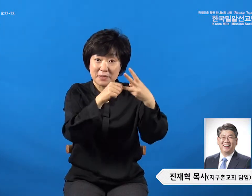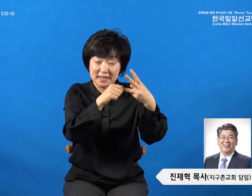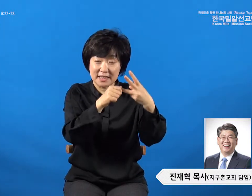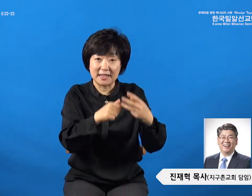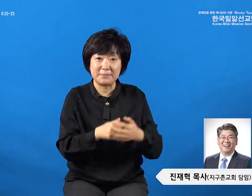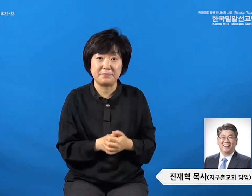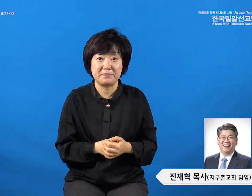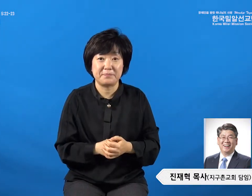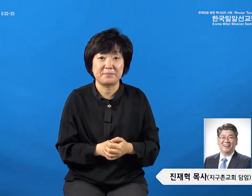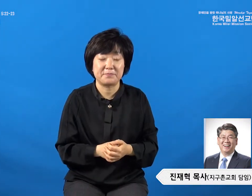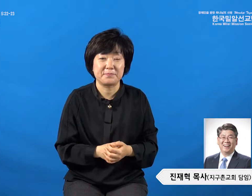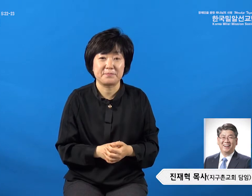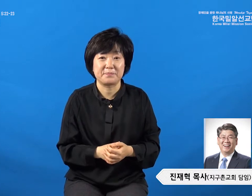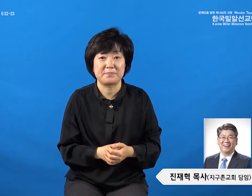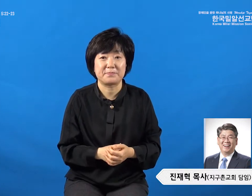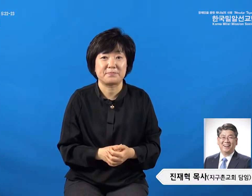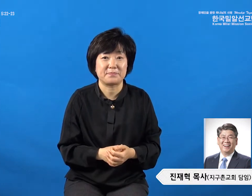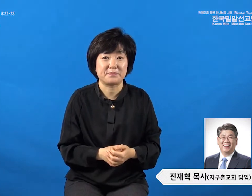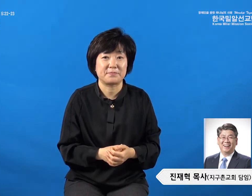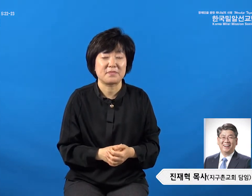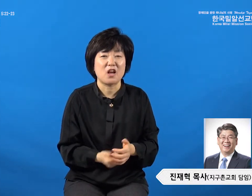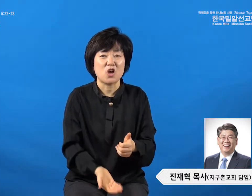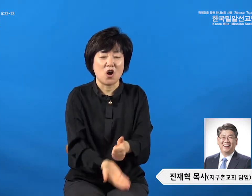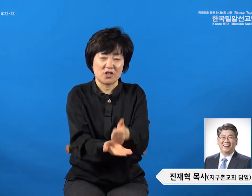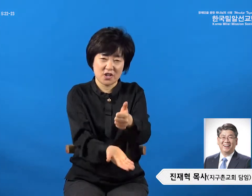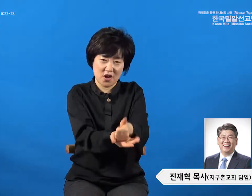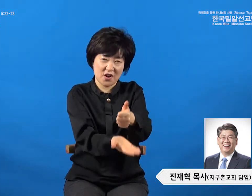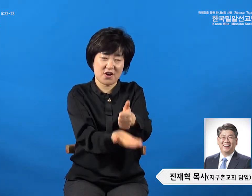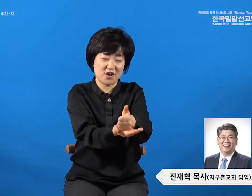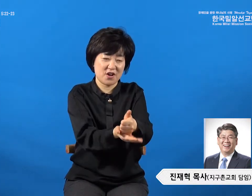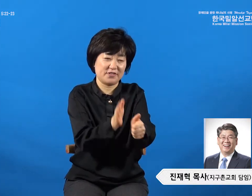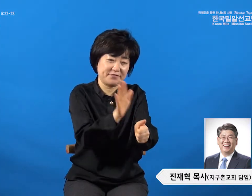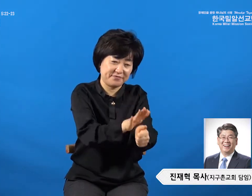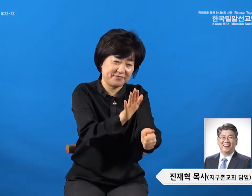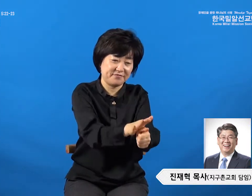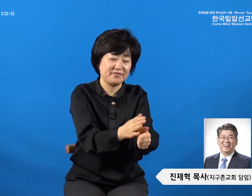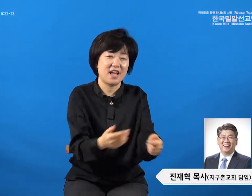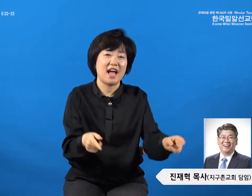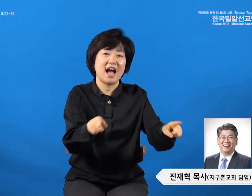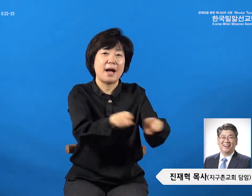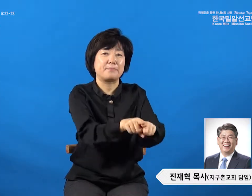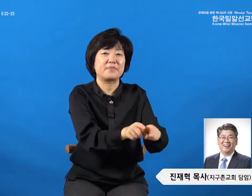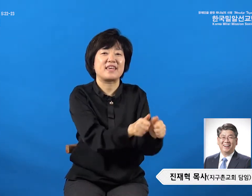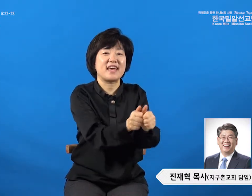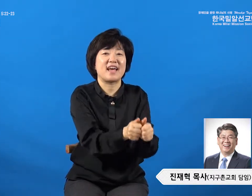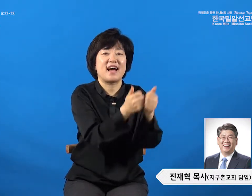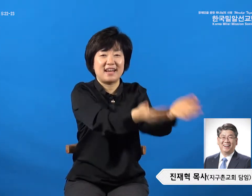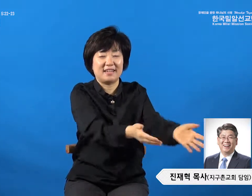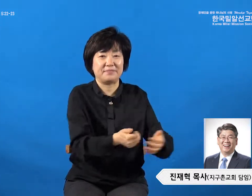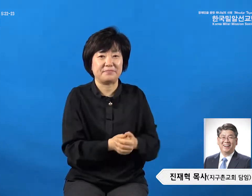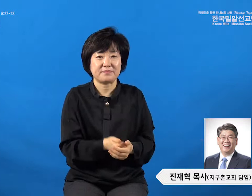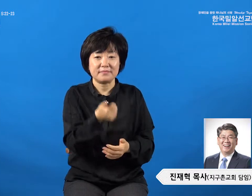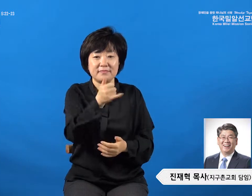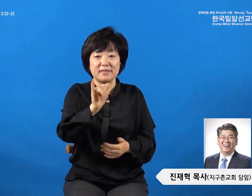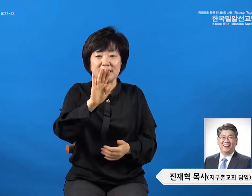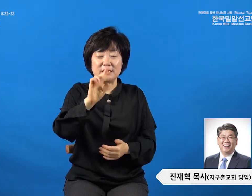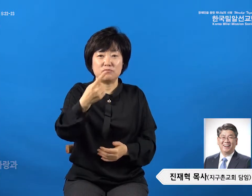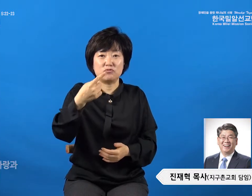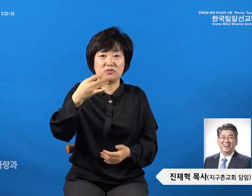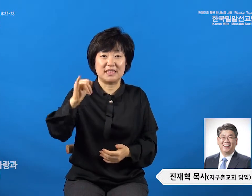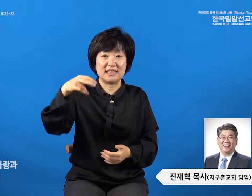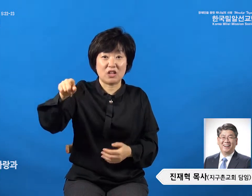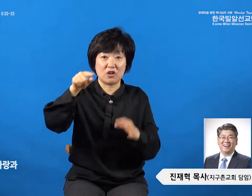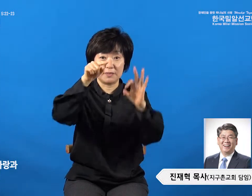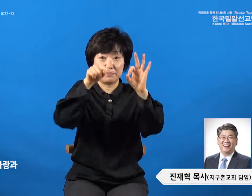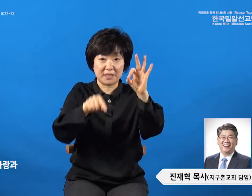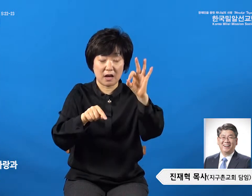세 번째 말씀의 적용, 격려하고 함께하라. 히브리서 10장은